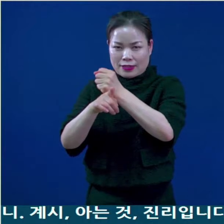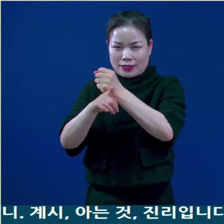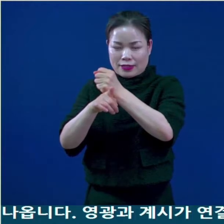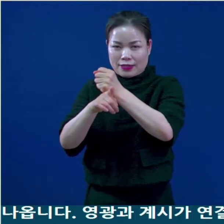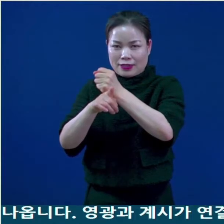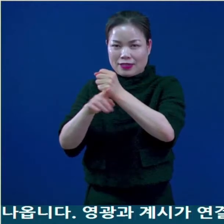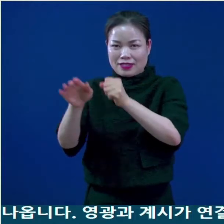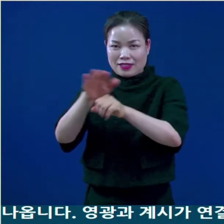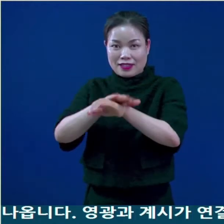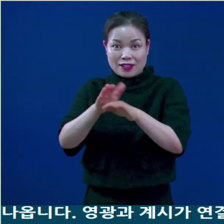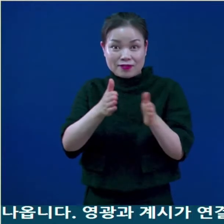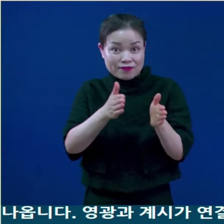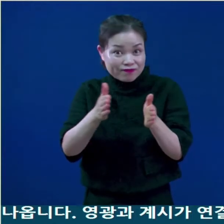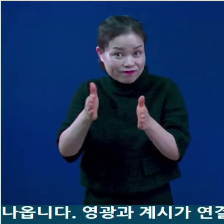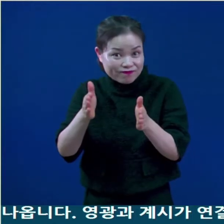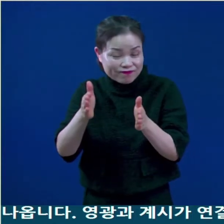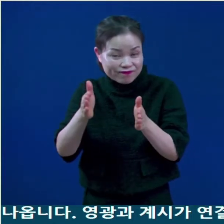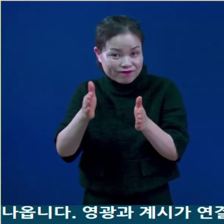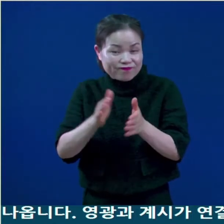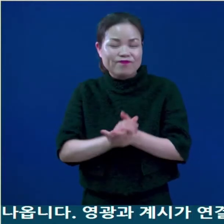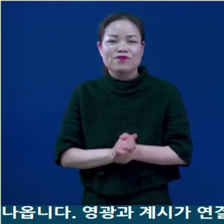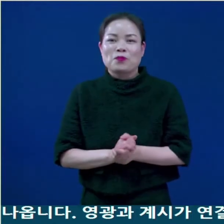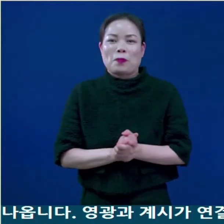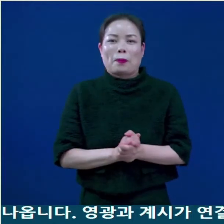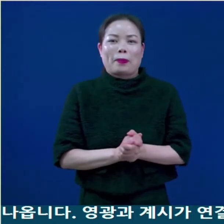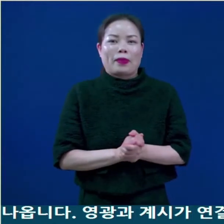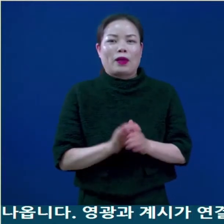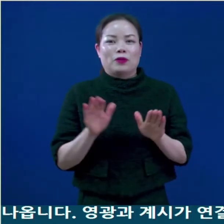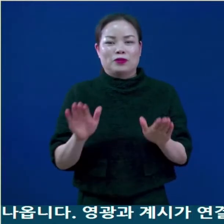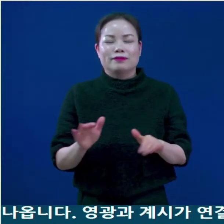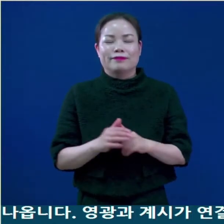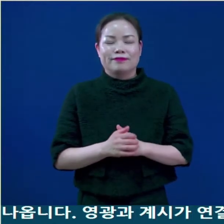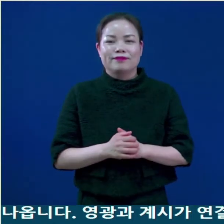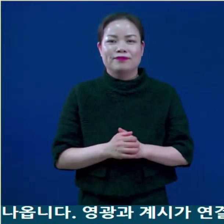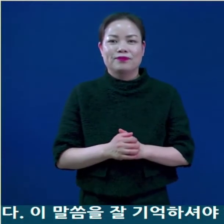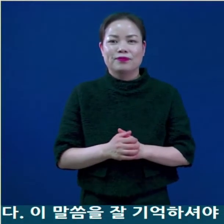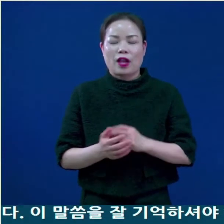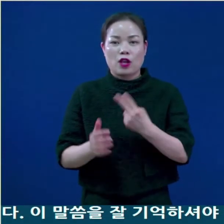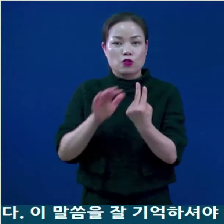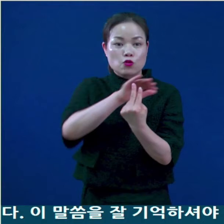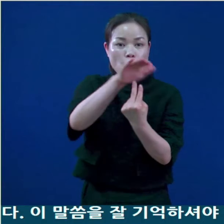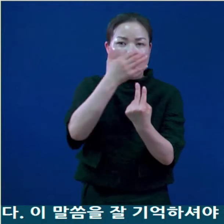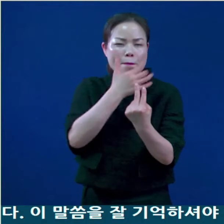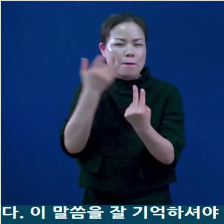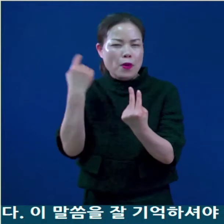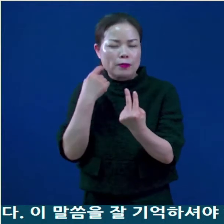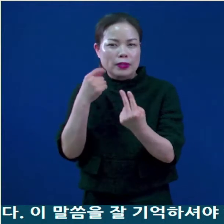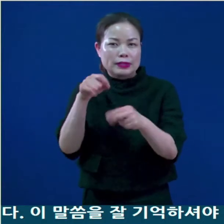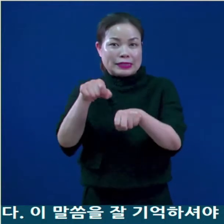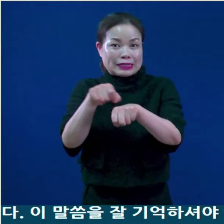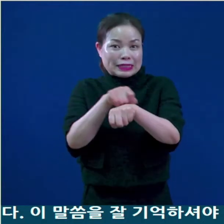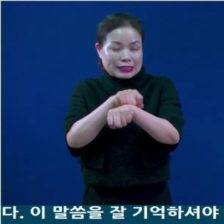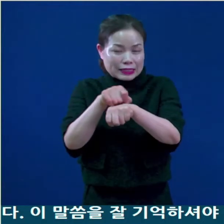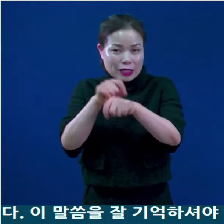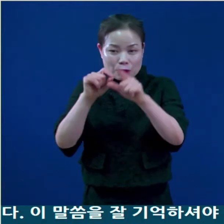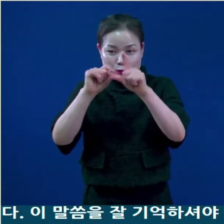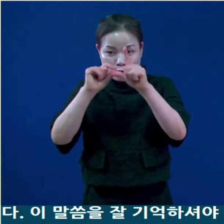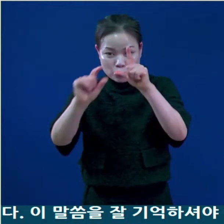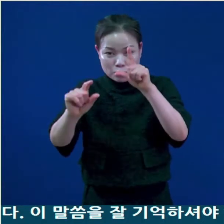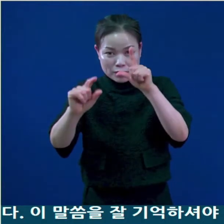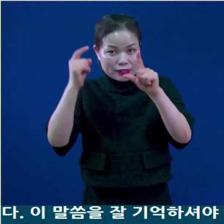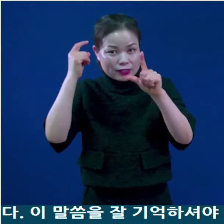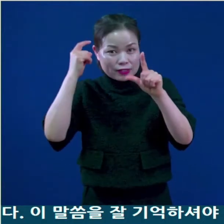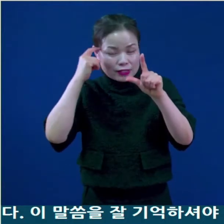이제 잘 정돈되시는데 이제 오늘은 요한복음의 아주 특이한 부분을 하나 더 다룰